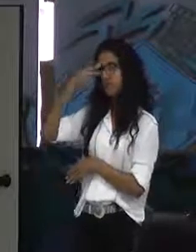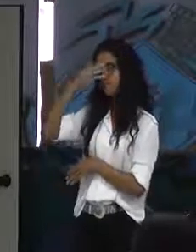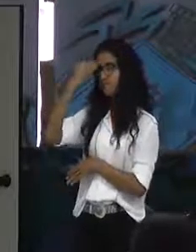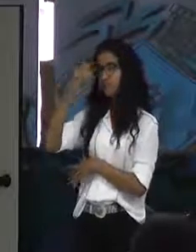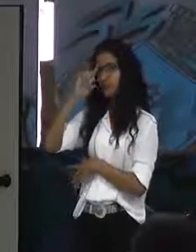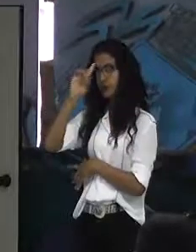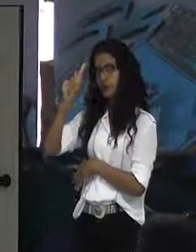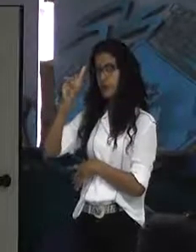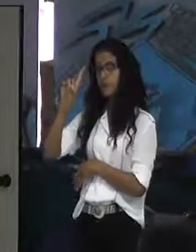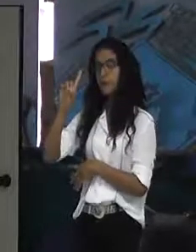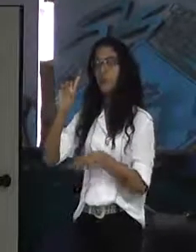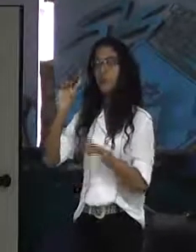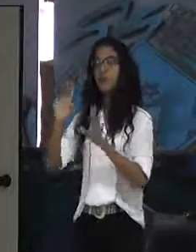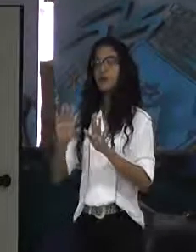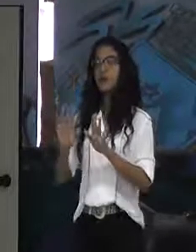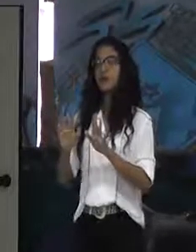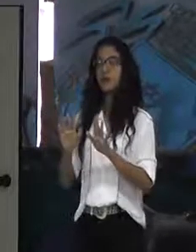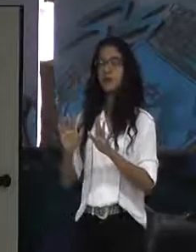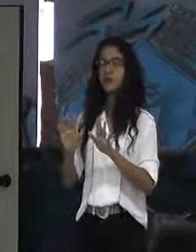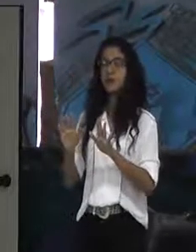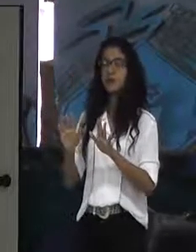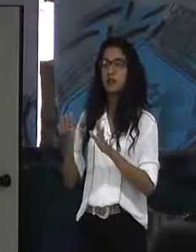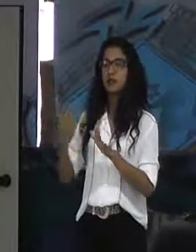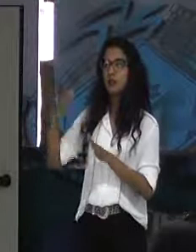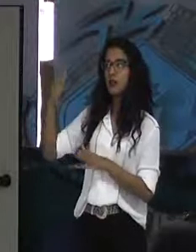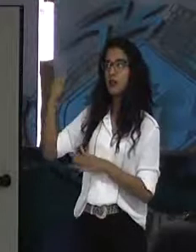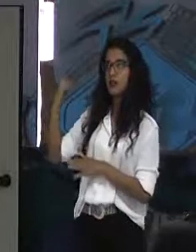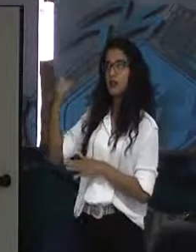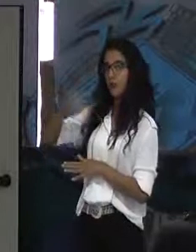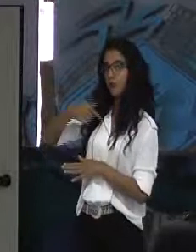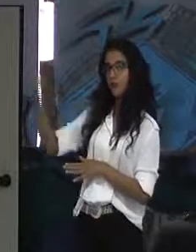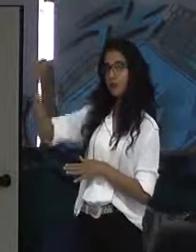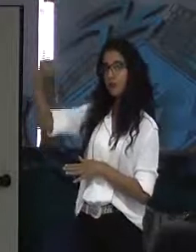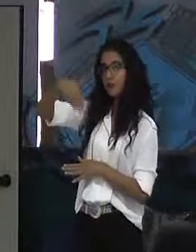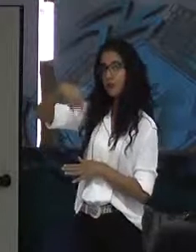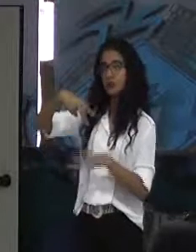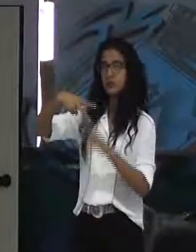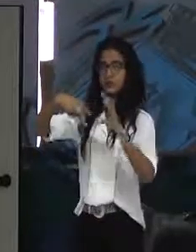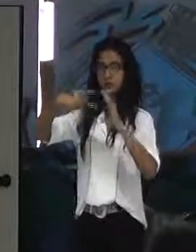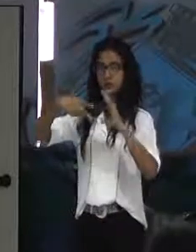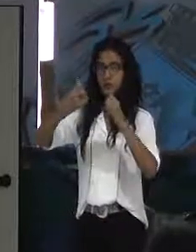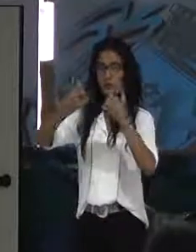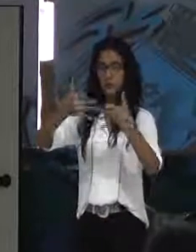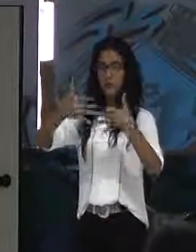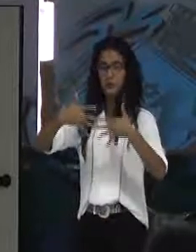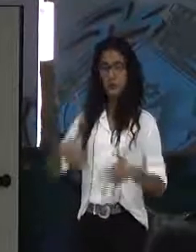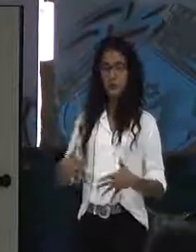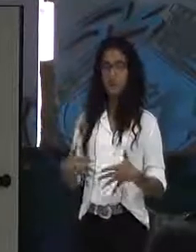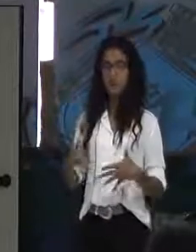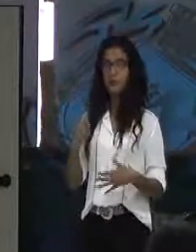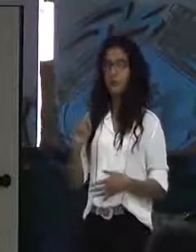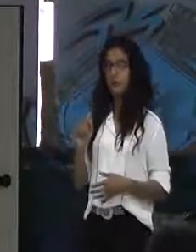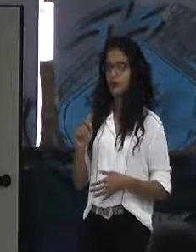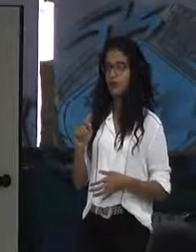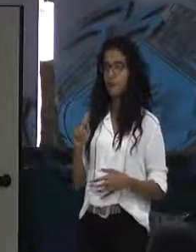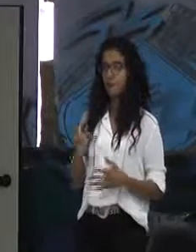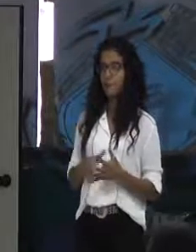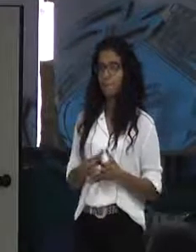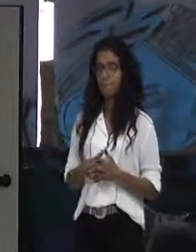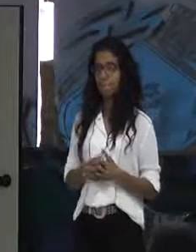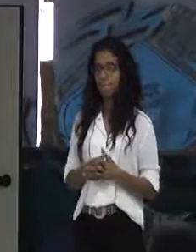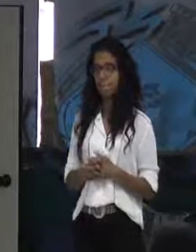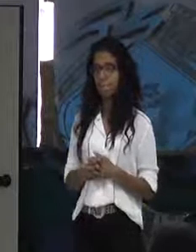quando, para colocar nessa casa exatamente o processo de mobilização que nós, os funcionários